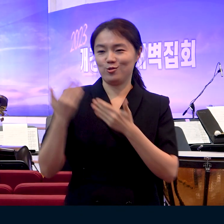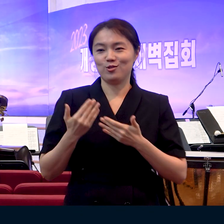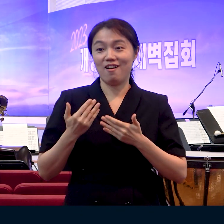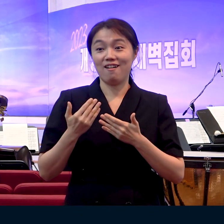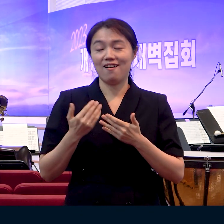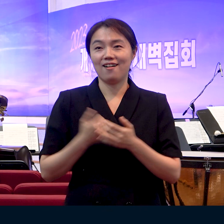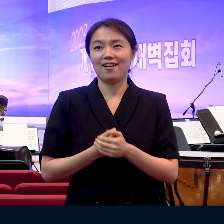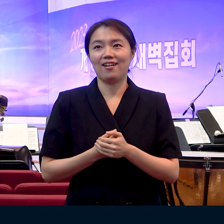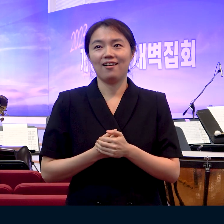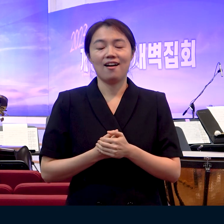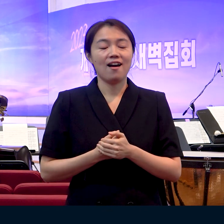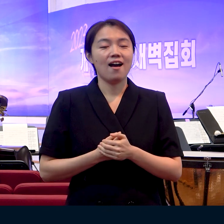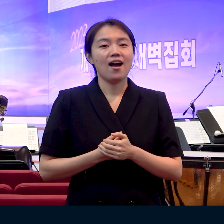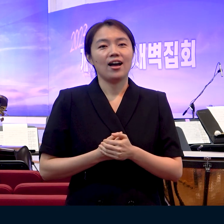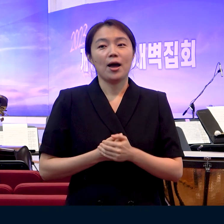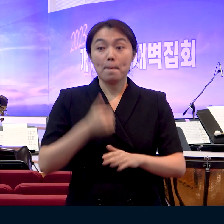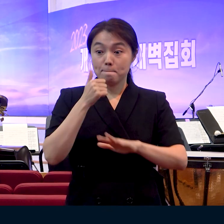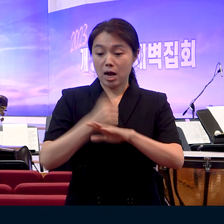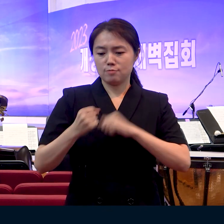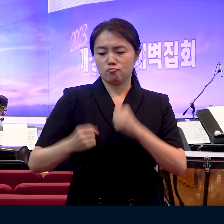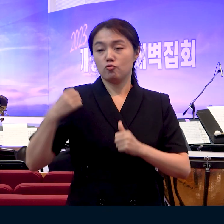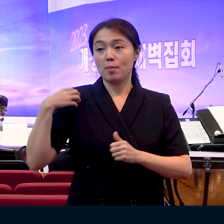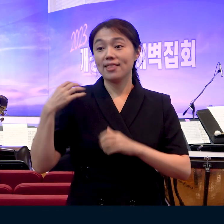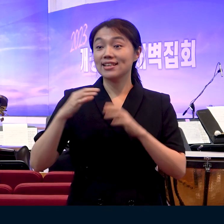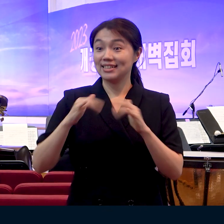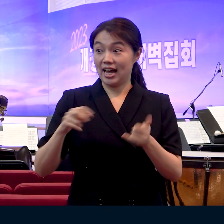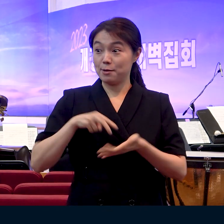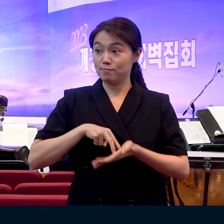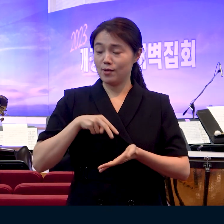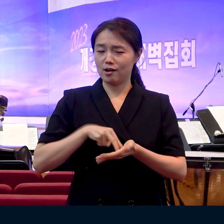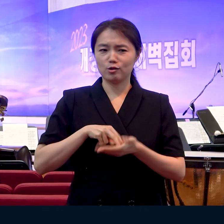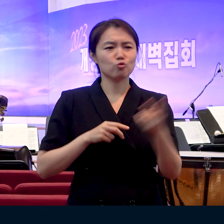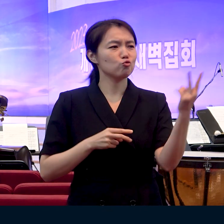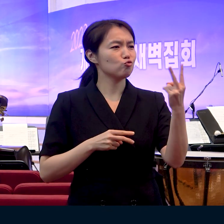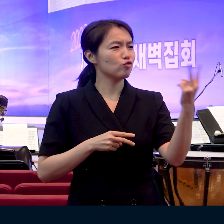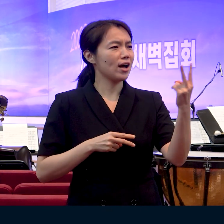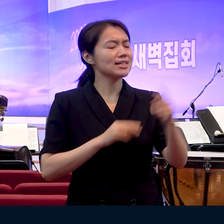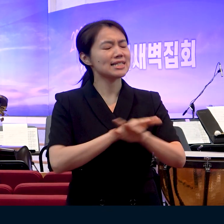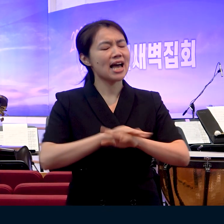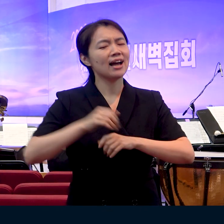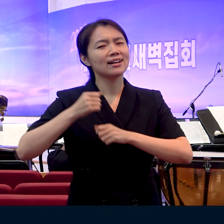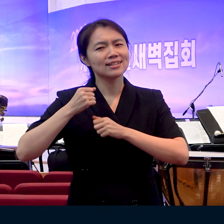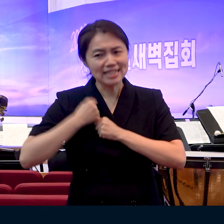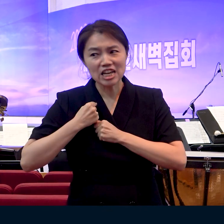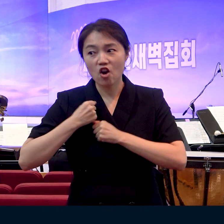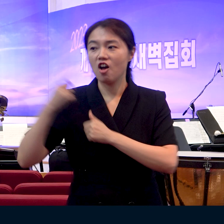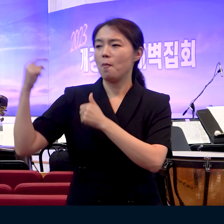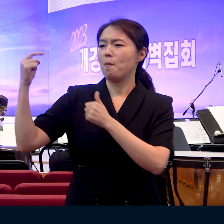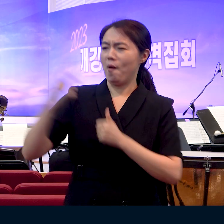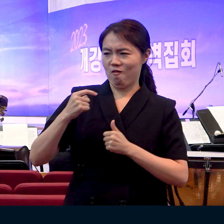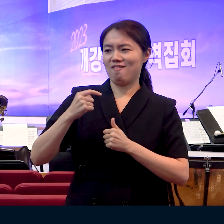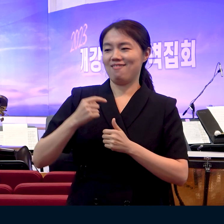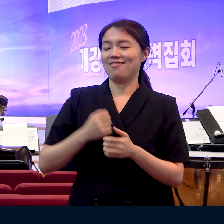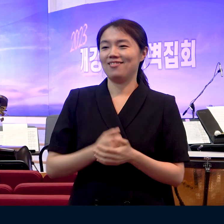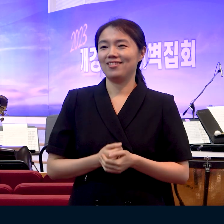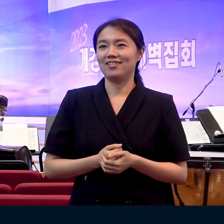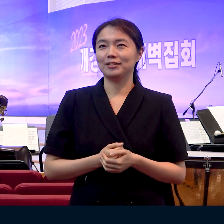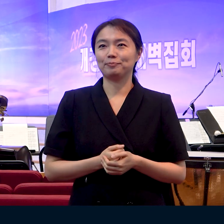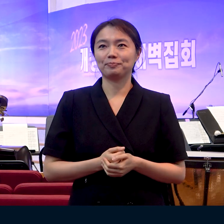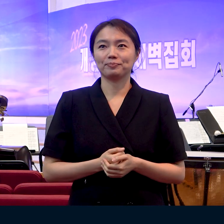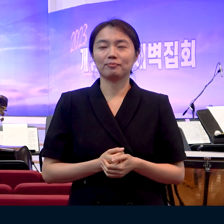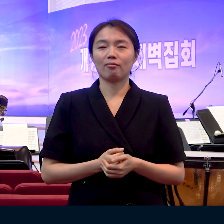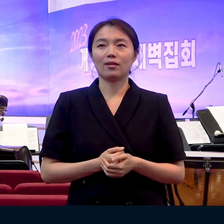앵커로서 마지막 구간을 달릴 때 이 두 가지를 붙들고 달려라 라고 말씀을 주신 것이죠.